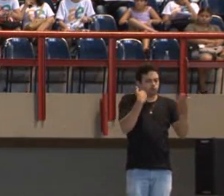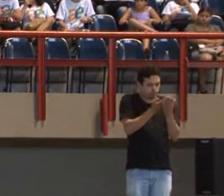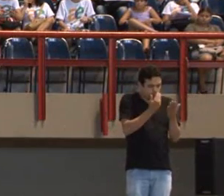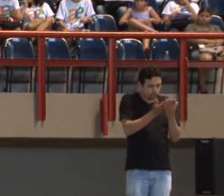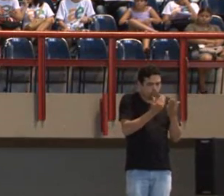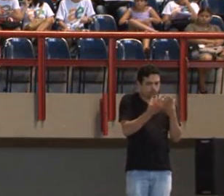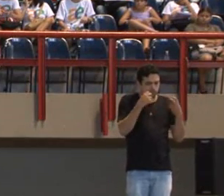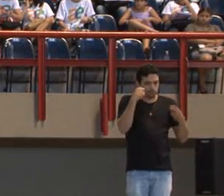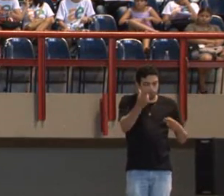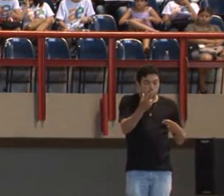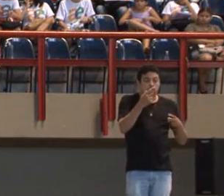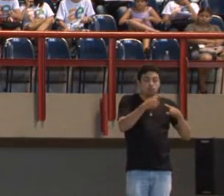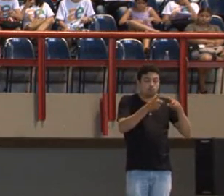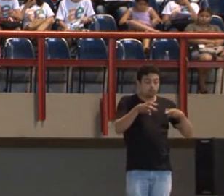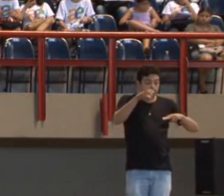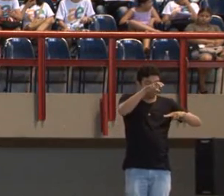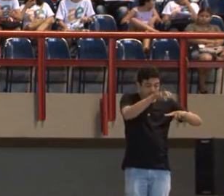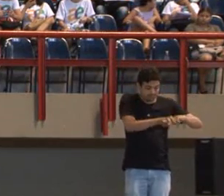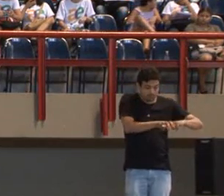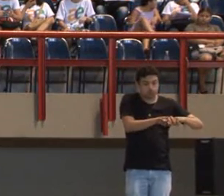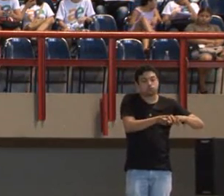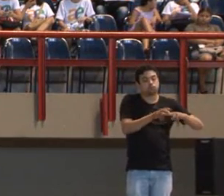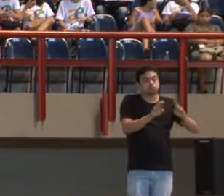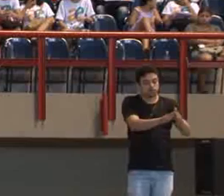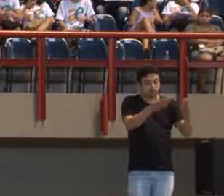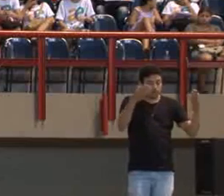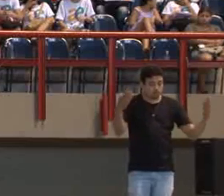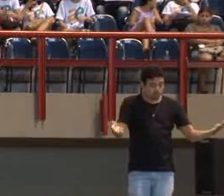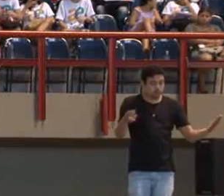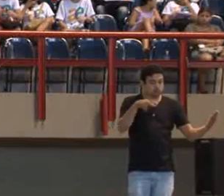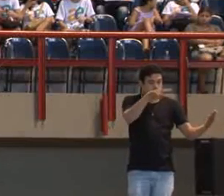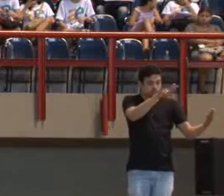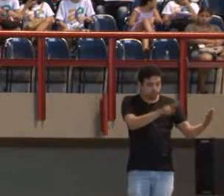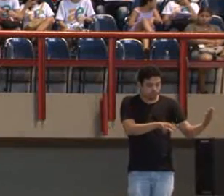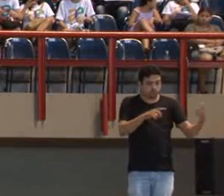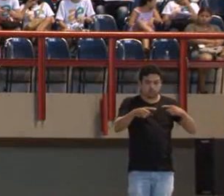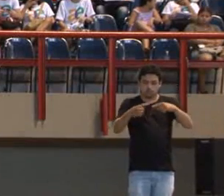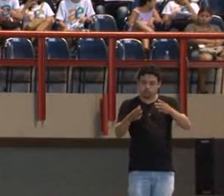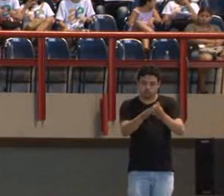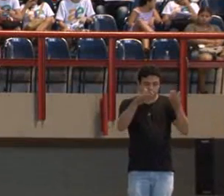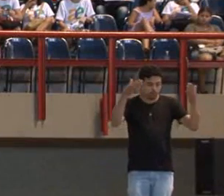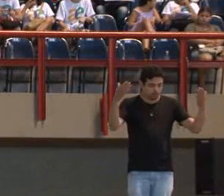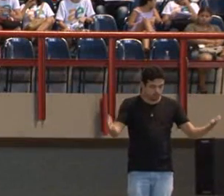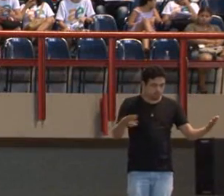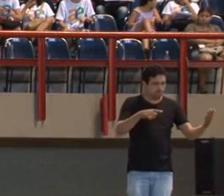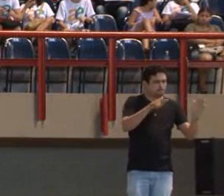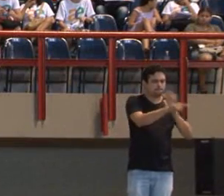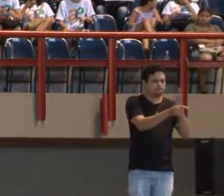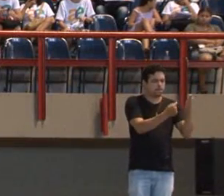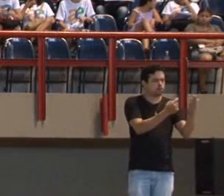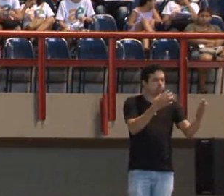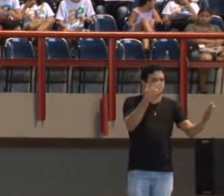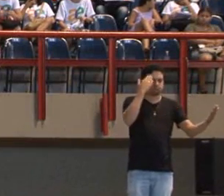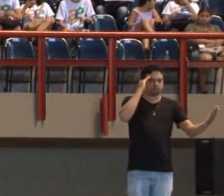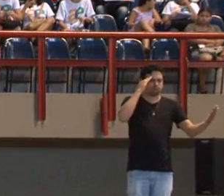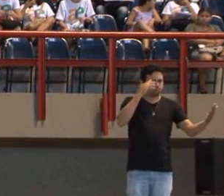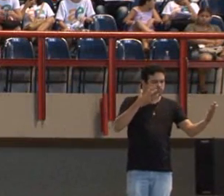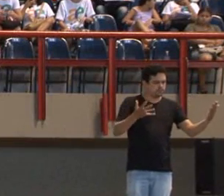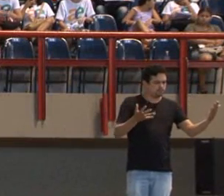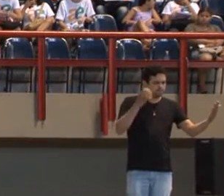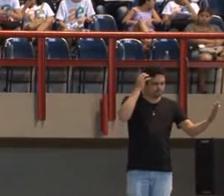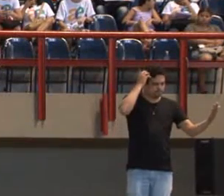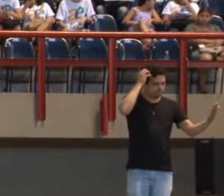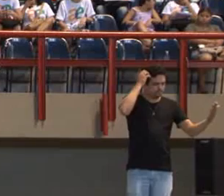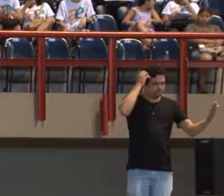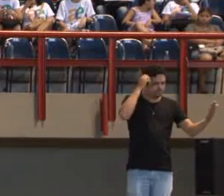estudar. Quando você sentou, que abriu o livro, que abriu a apostila, pegou a primeira questão, bateu a mão na testa